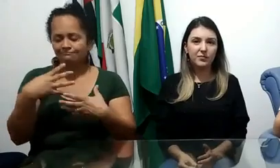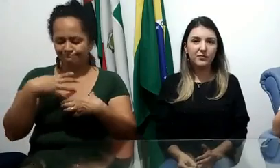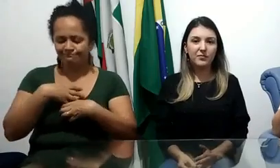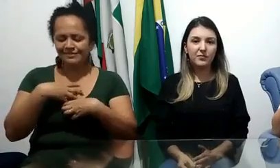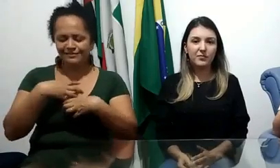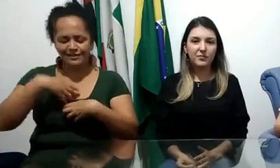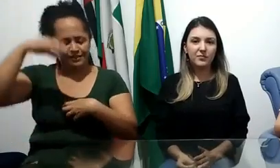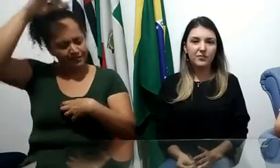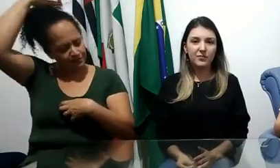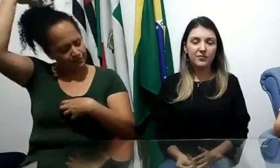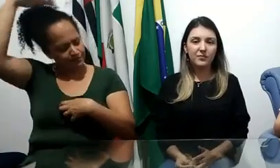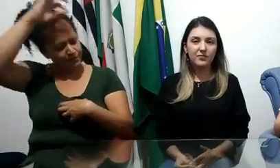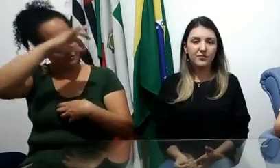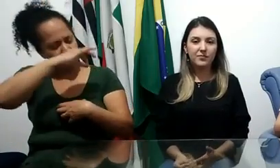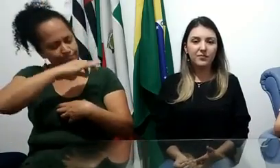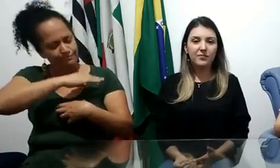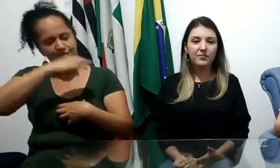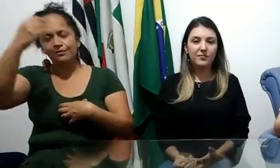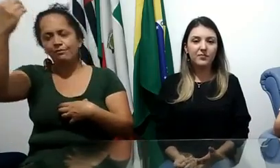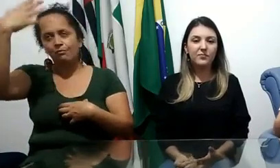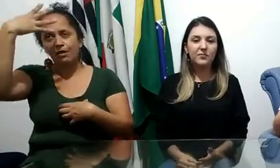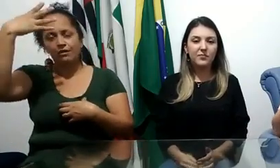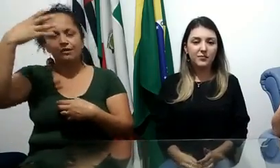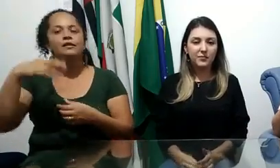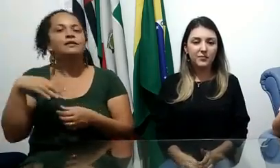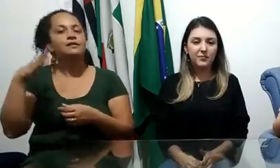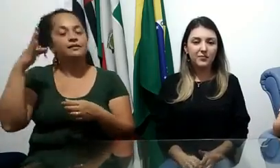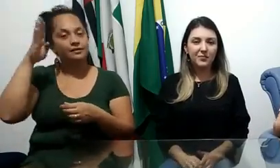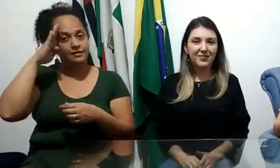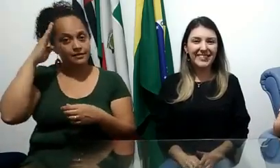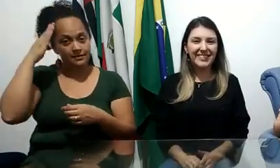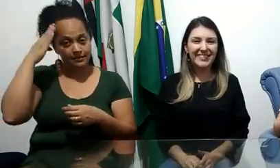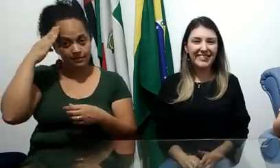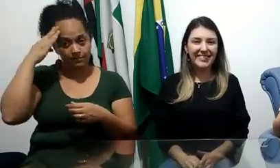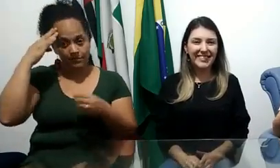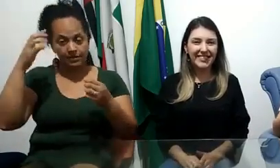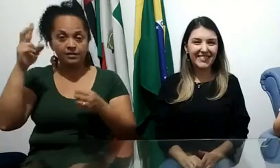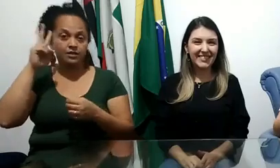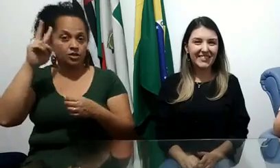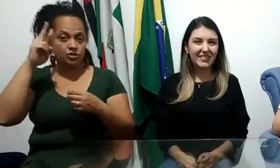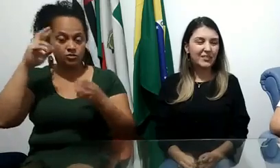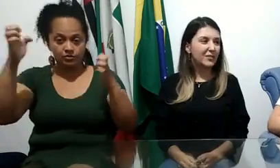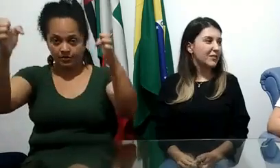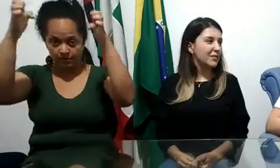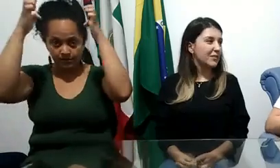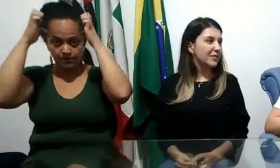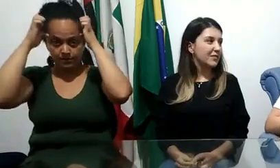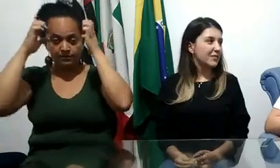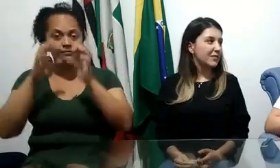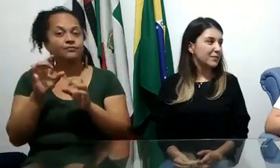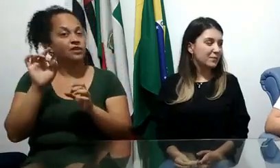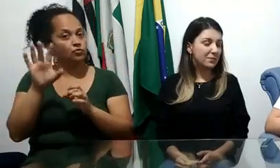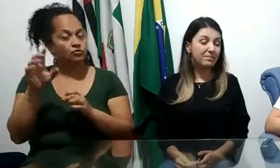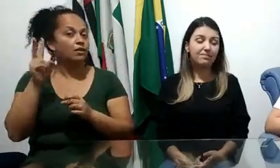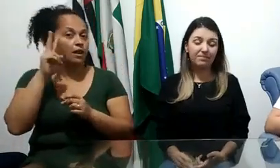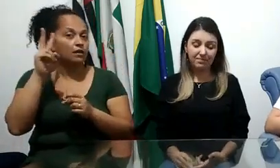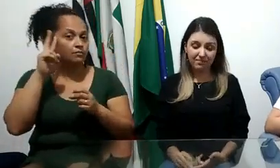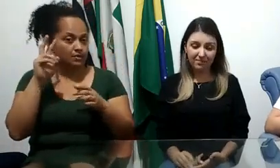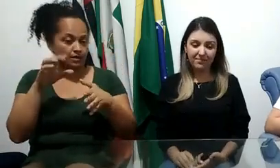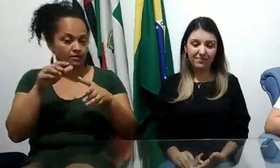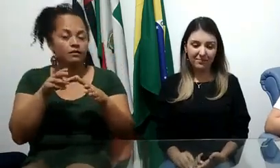Santo, extrair da história de Esther. E eu só vou recapitular, que é ouvir